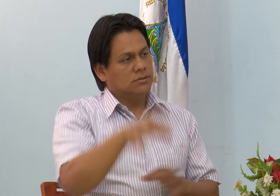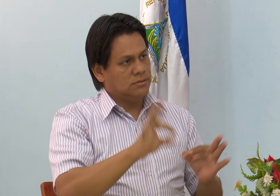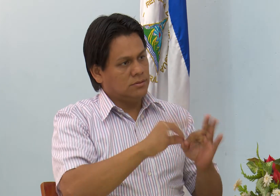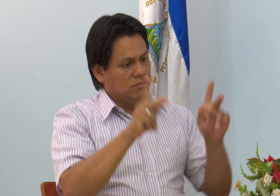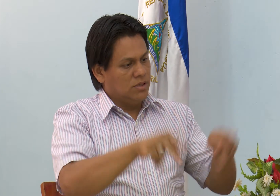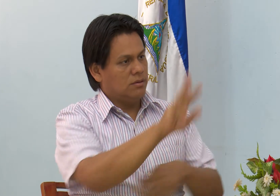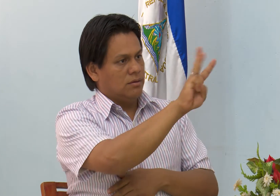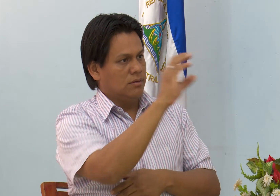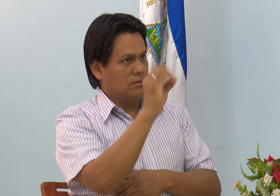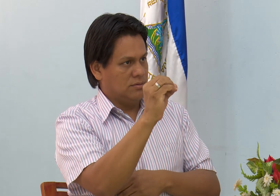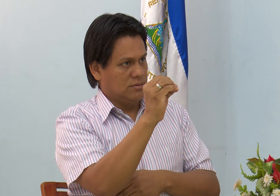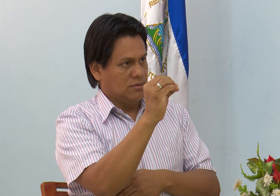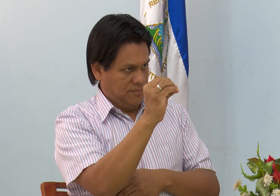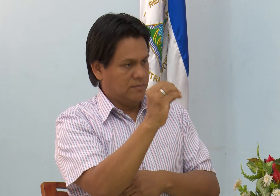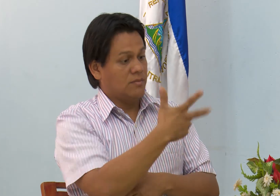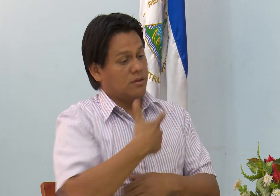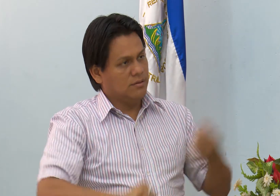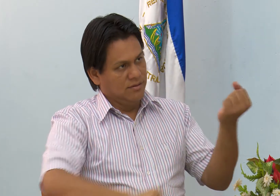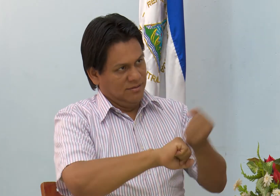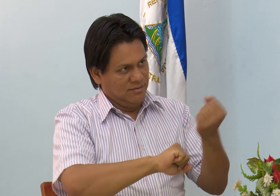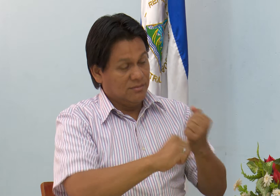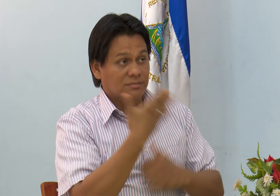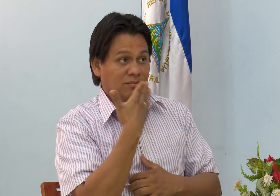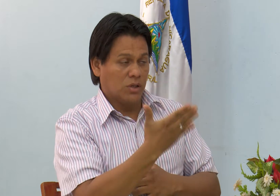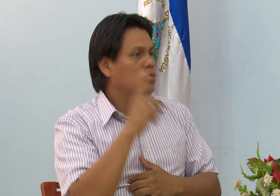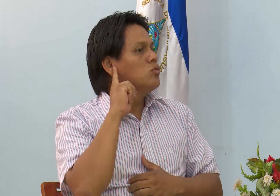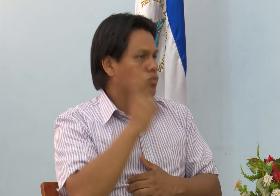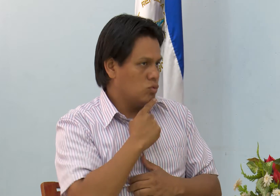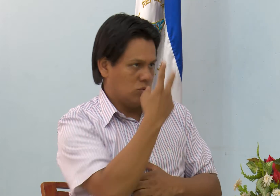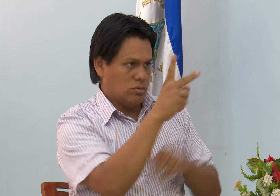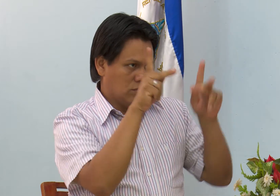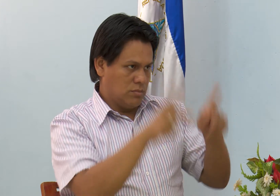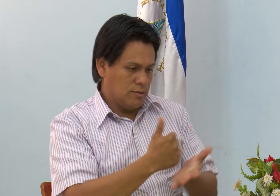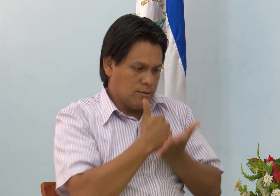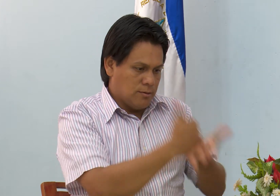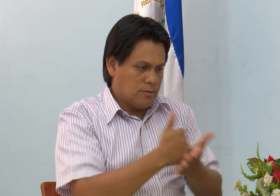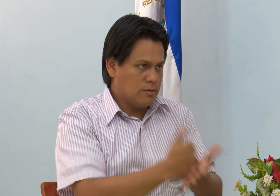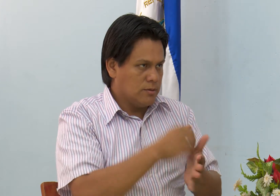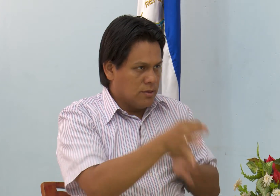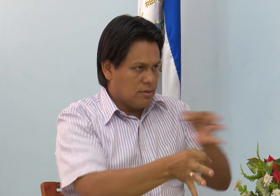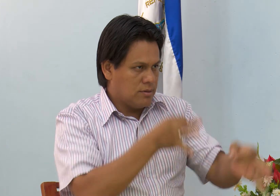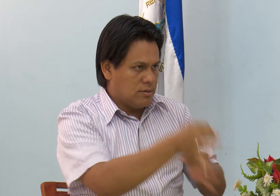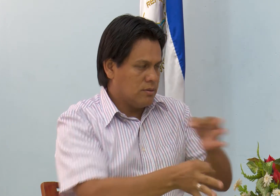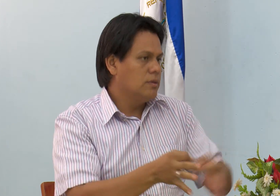te voy a hablar un poco de historia. Nicaragua actualmente, como asociación, nosotros contamos con alrededor de 30